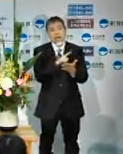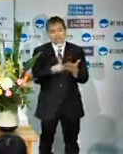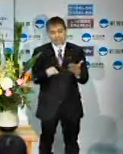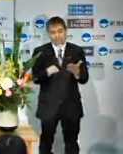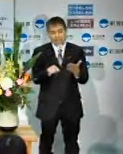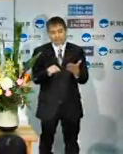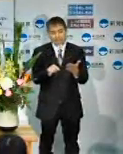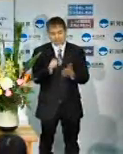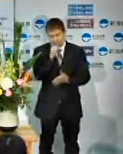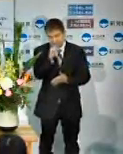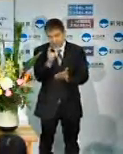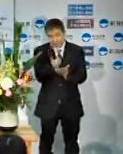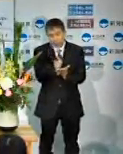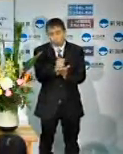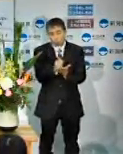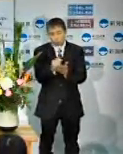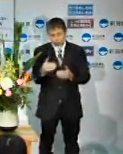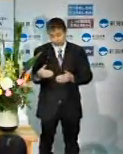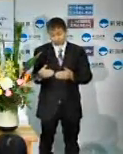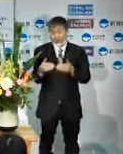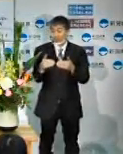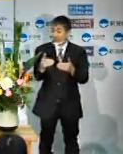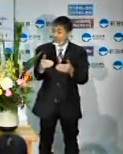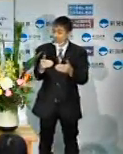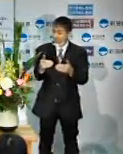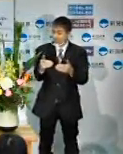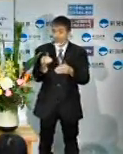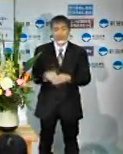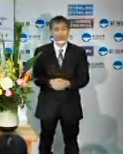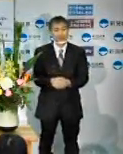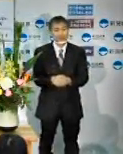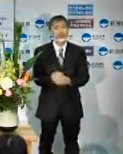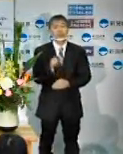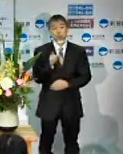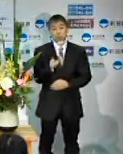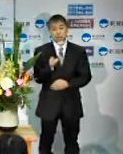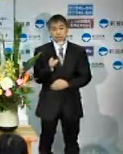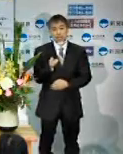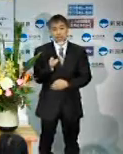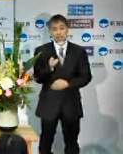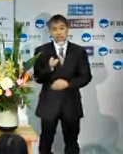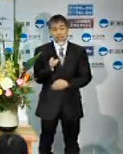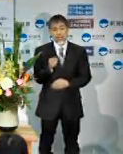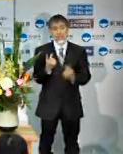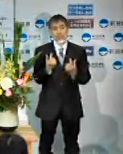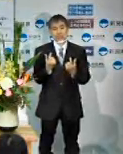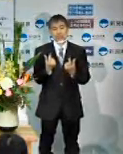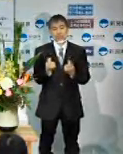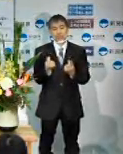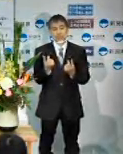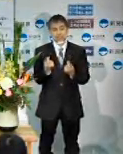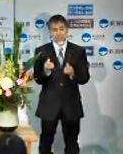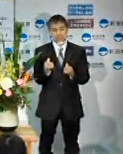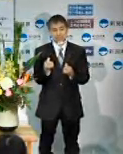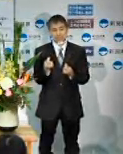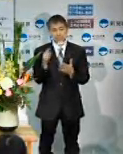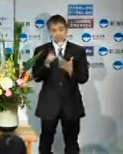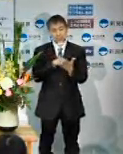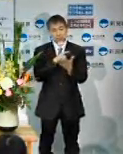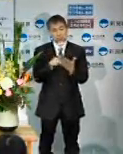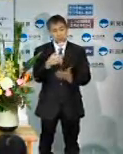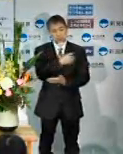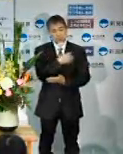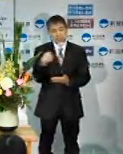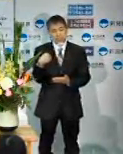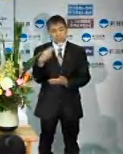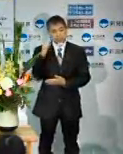向に、向きましたねと、体が向きましたねというところに、ちゃんと着地できるようにですね、まあ、まさに